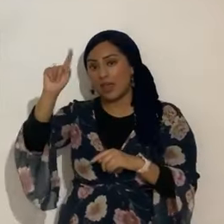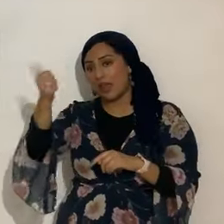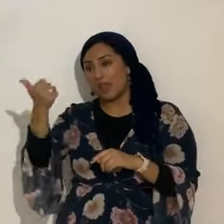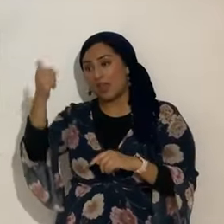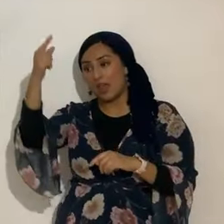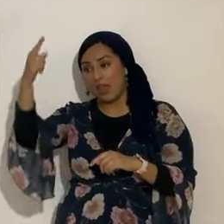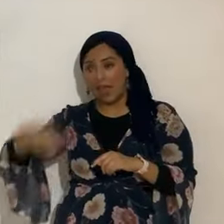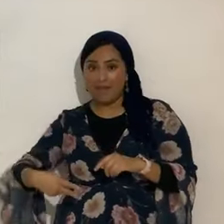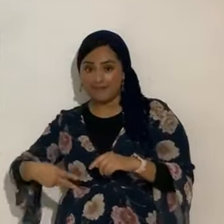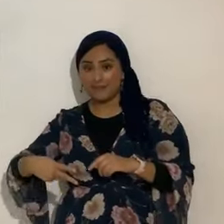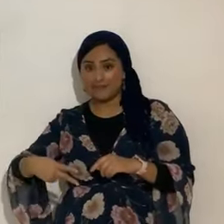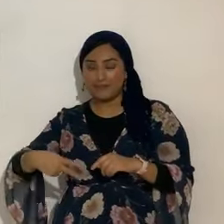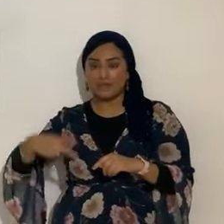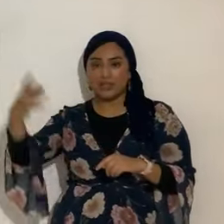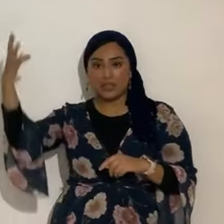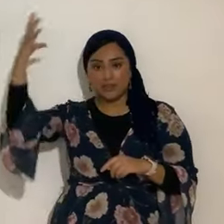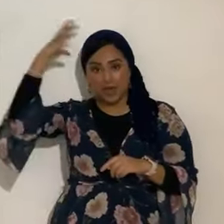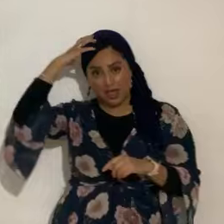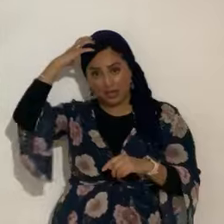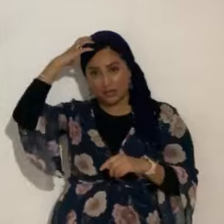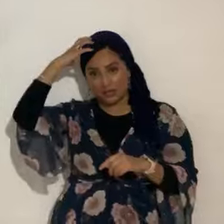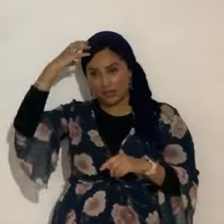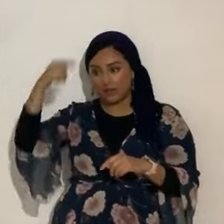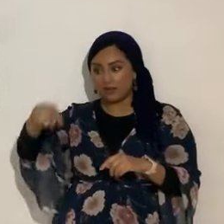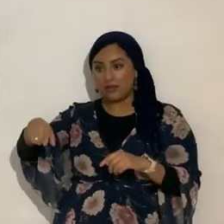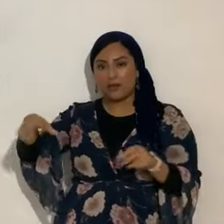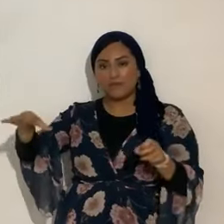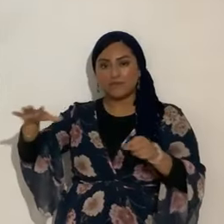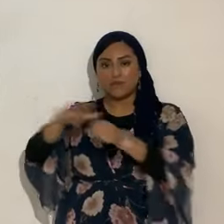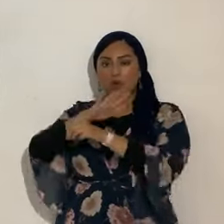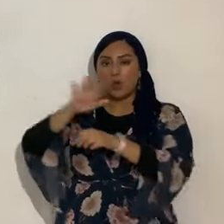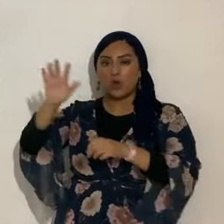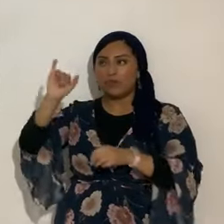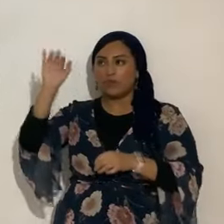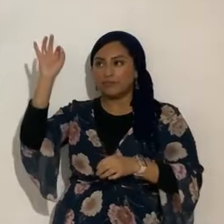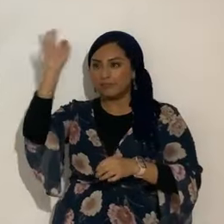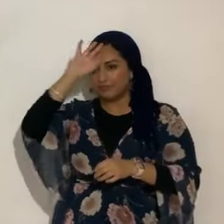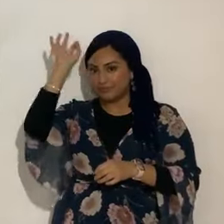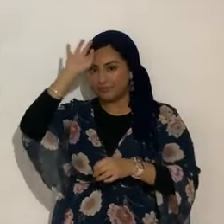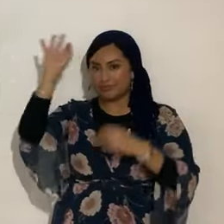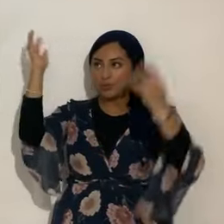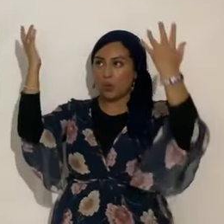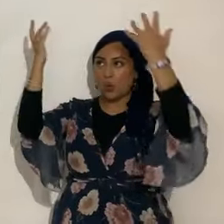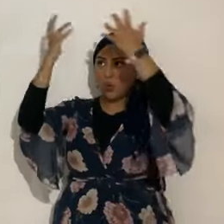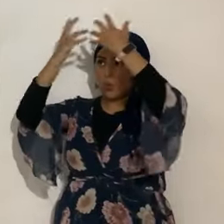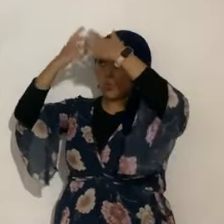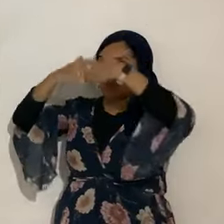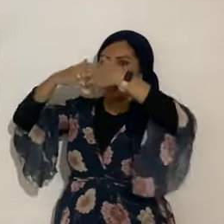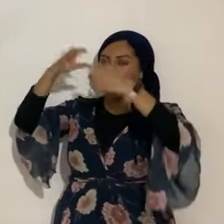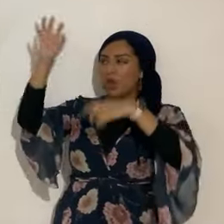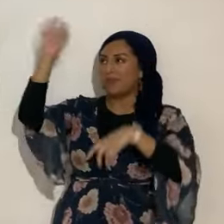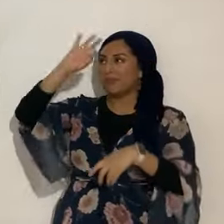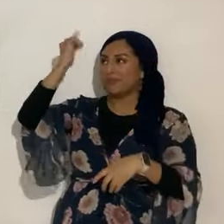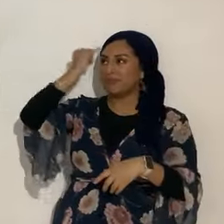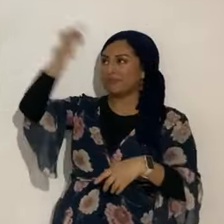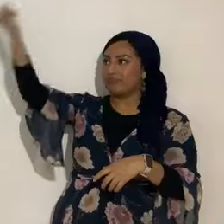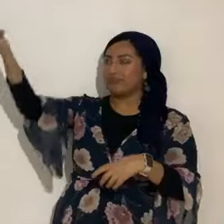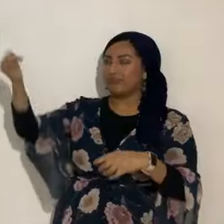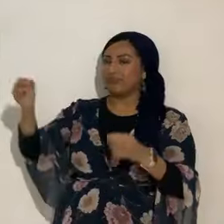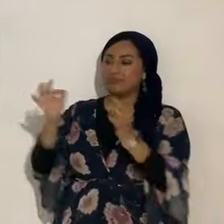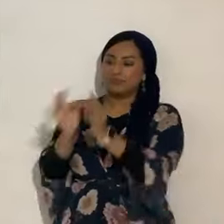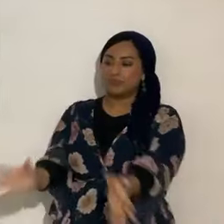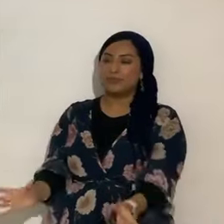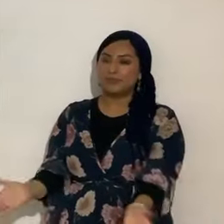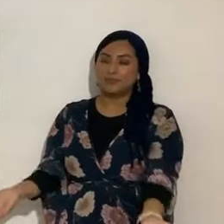así decirlo, de la mente es completamente ilusoria, teje ilusiones, y entonces eso no sirve para